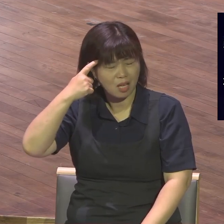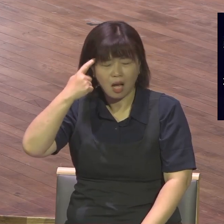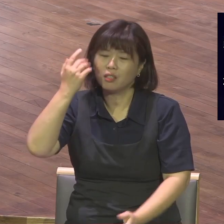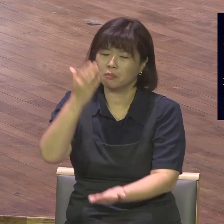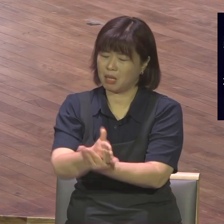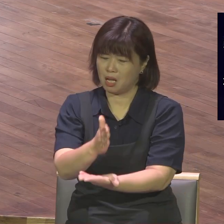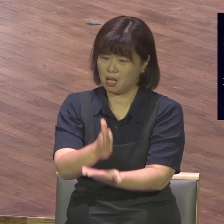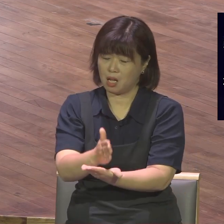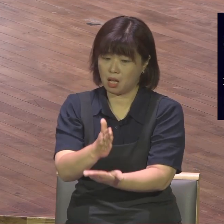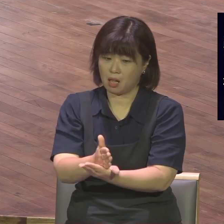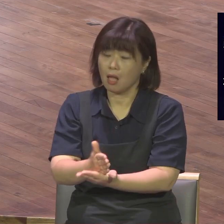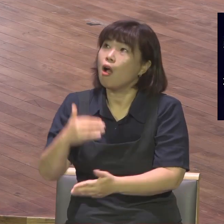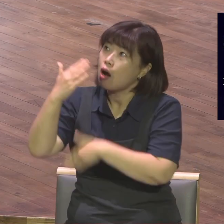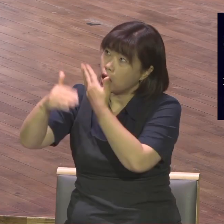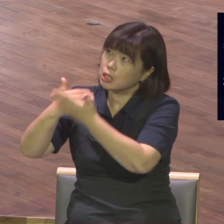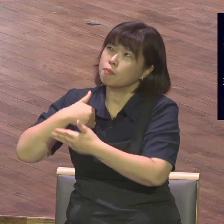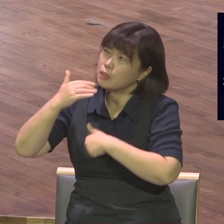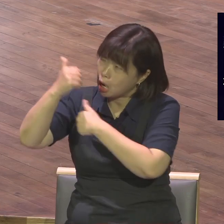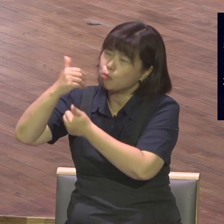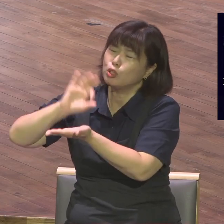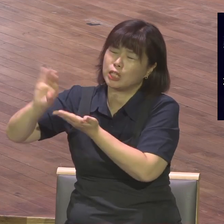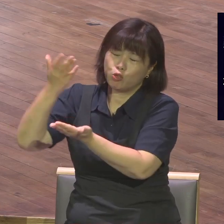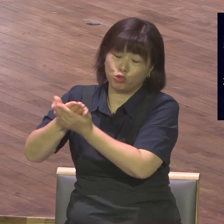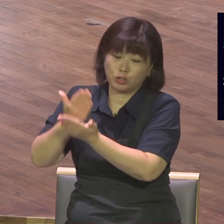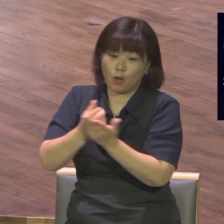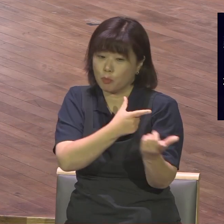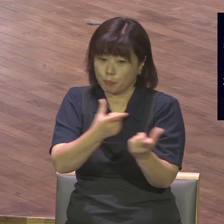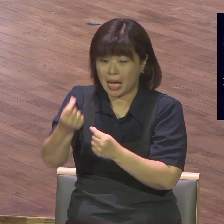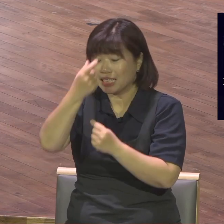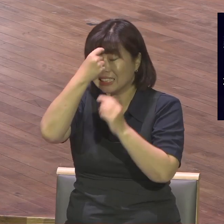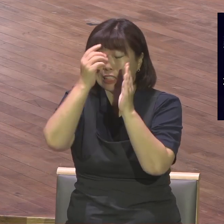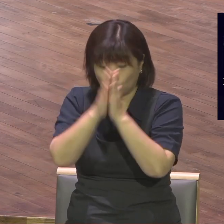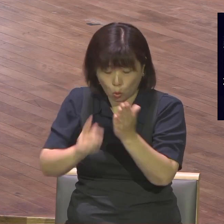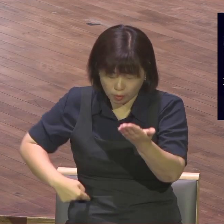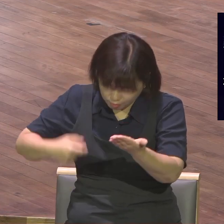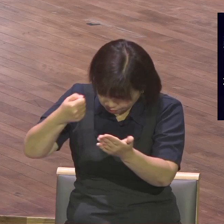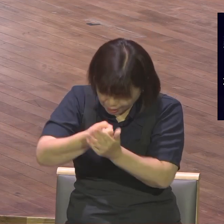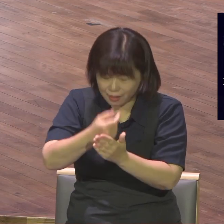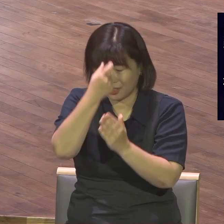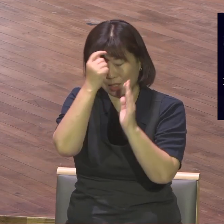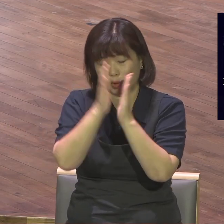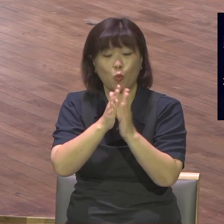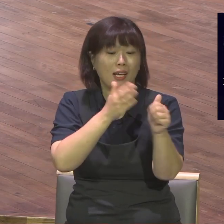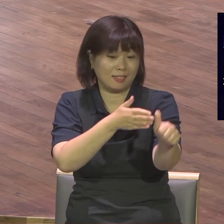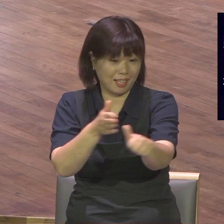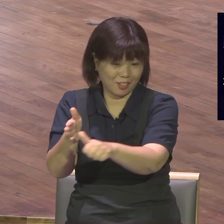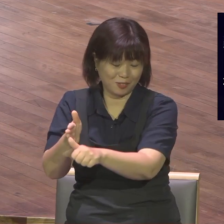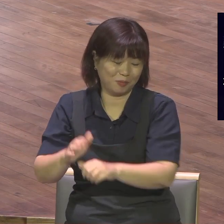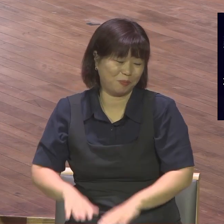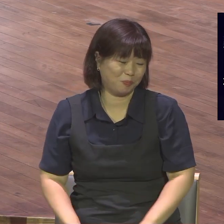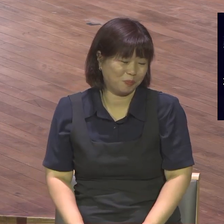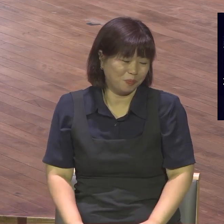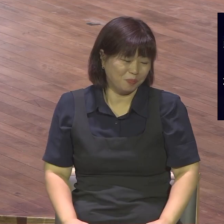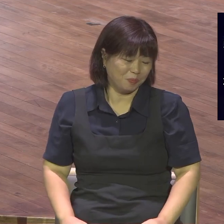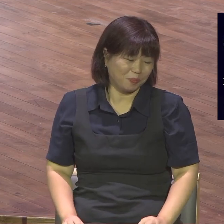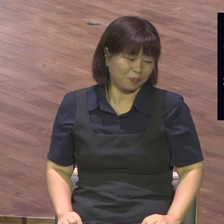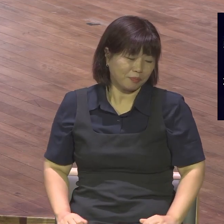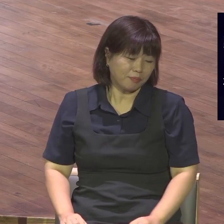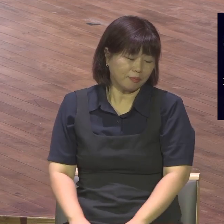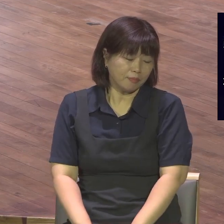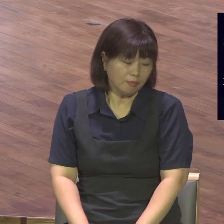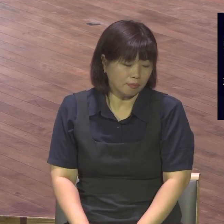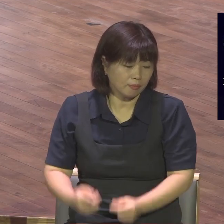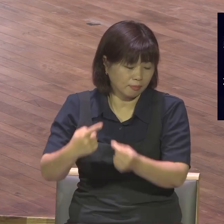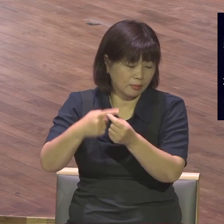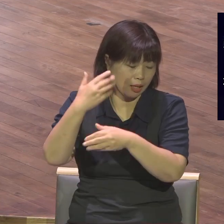쓰시옵소서. 주여 하면서 기도하겠습니다. 주여 사랑해서 우리 아버지 하나님 여기 모든 성도를 이